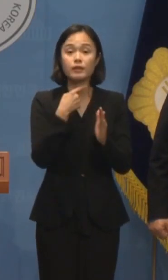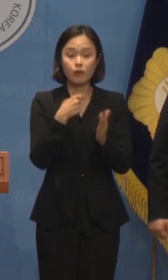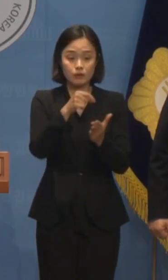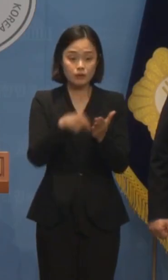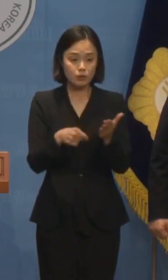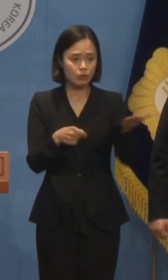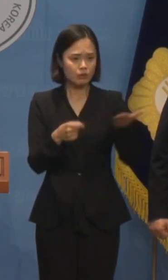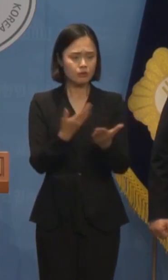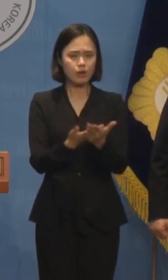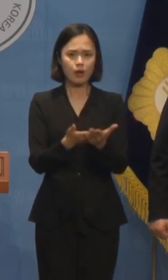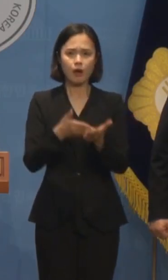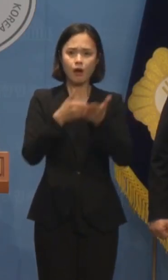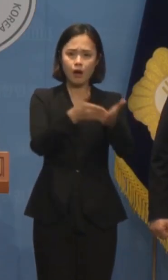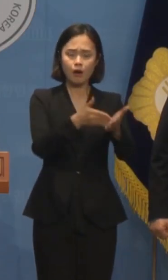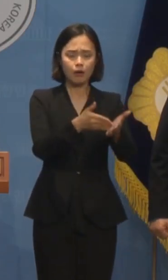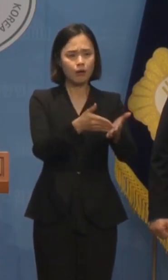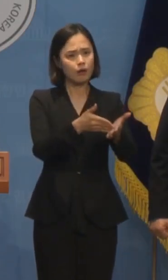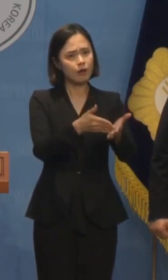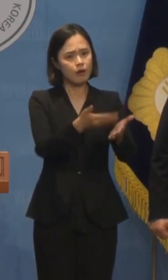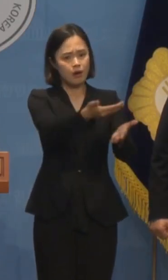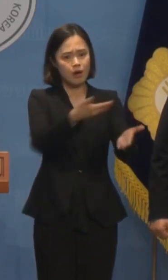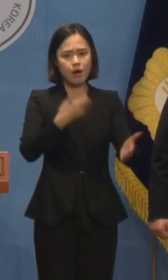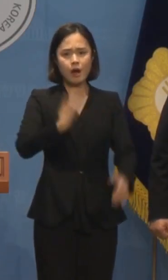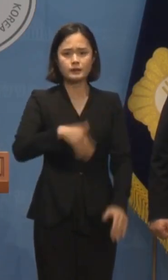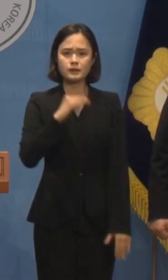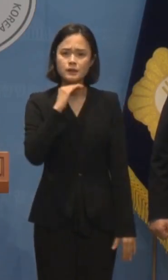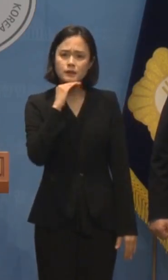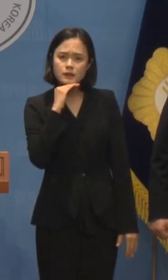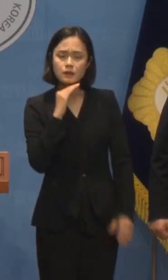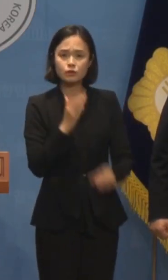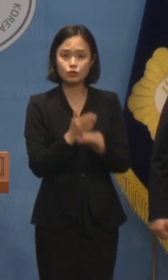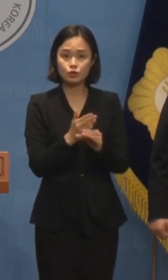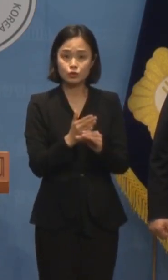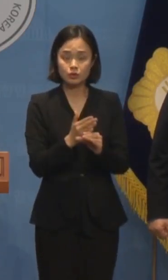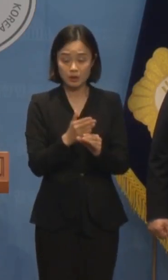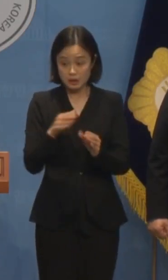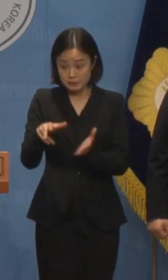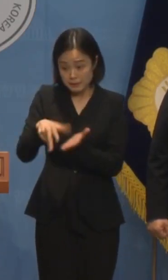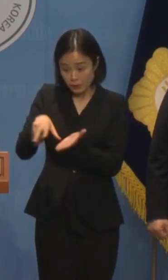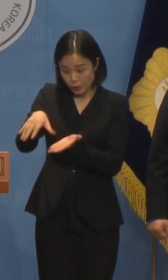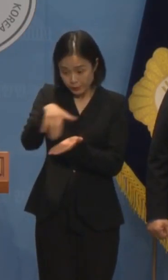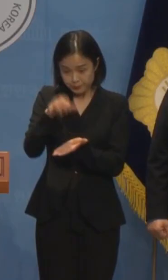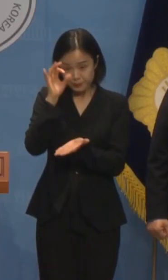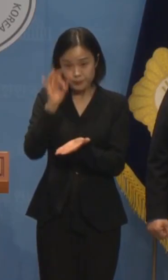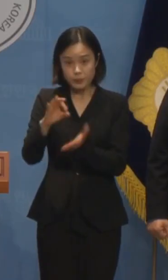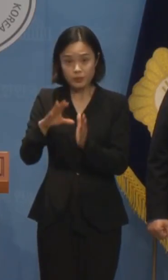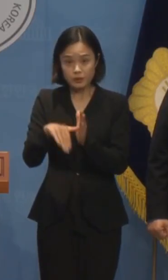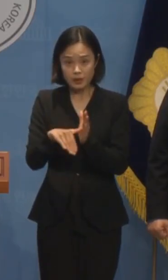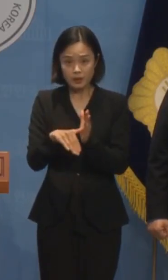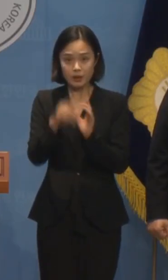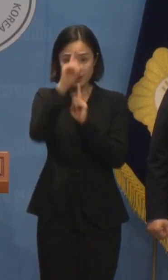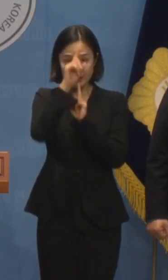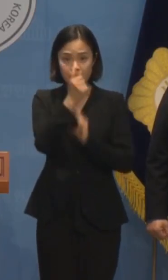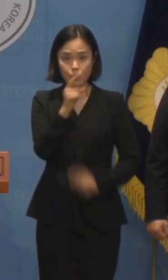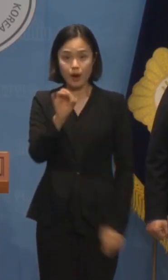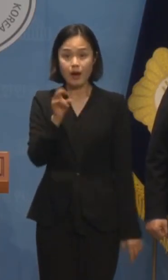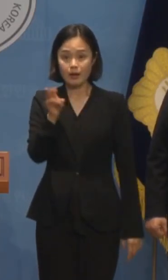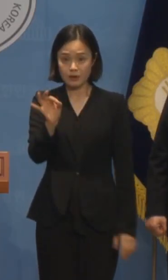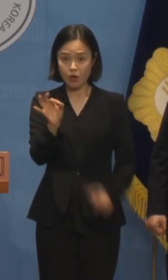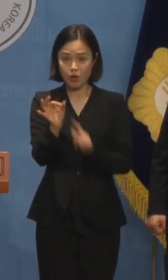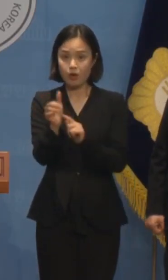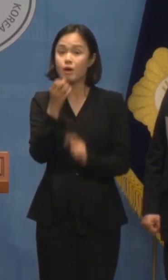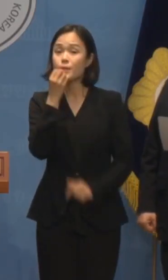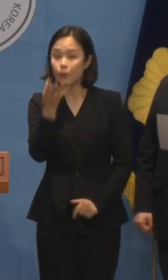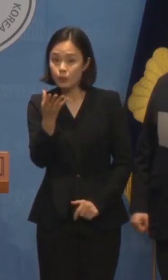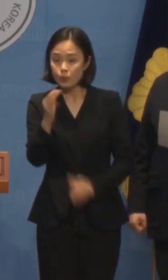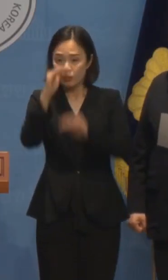있습니다. 지금까지 제출된 자료, 확보된 자료에 의하면 이화영 전 부지사가 폭로한 내용이